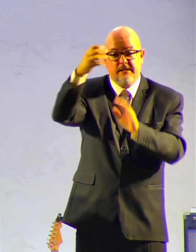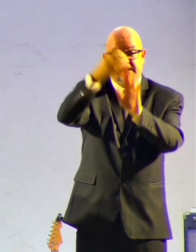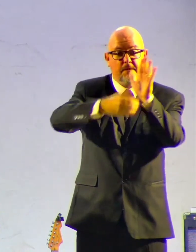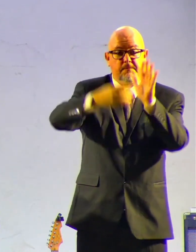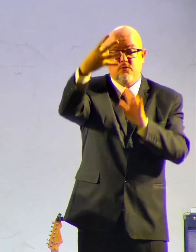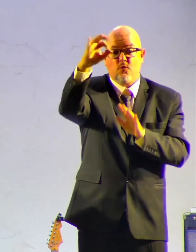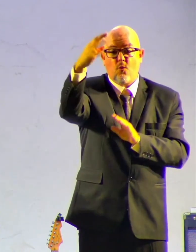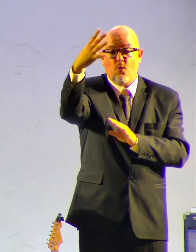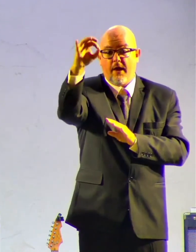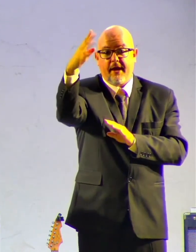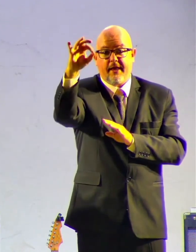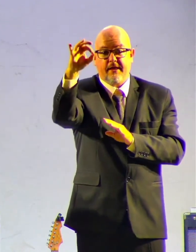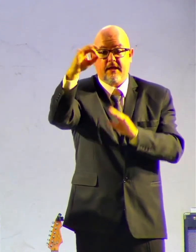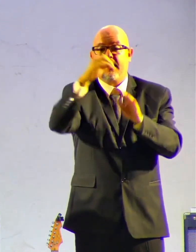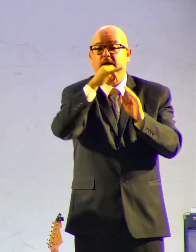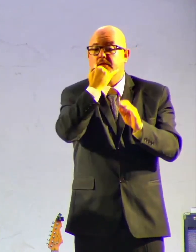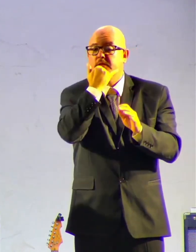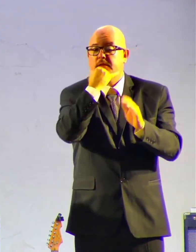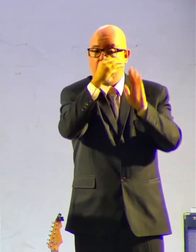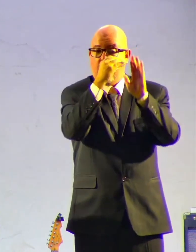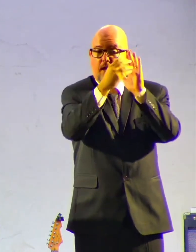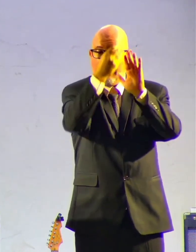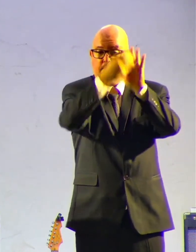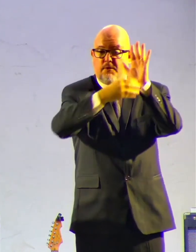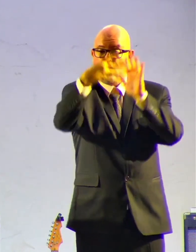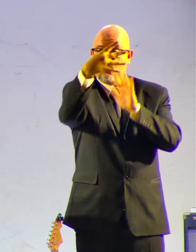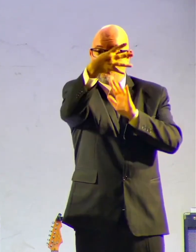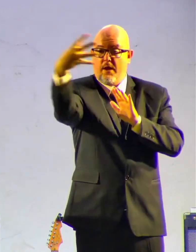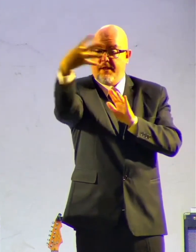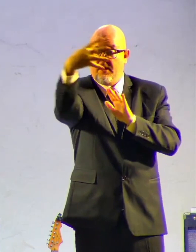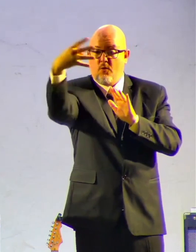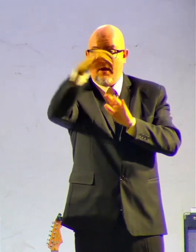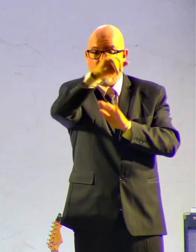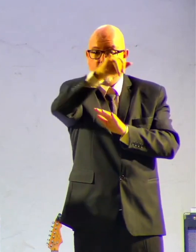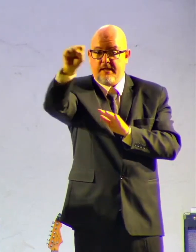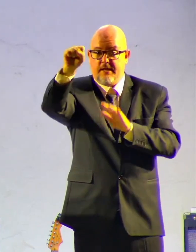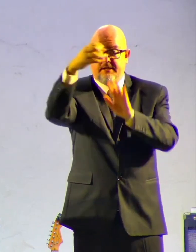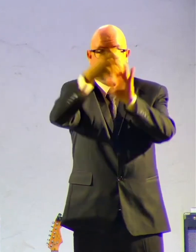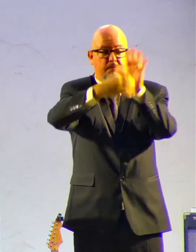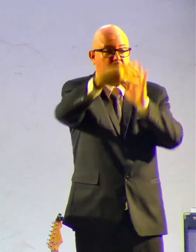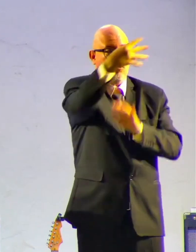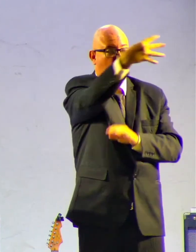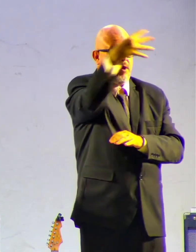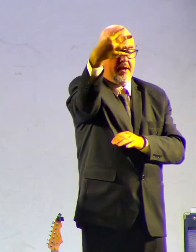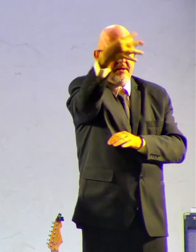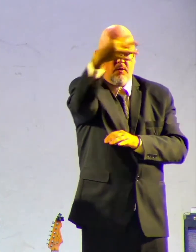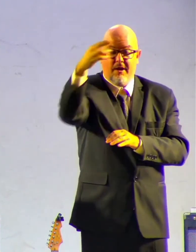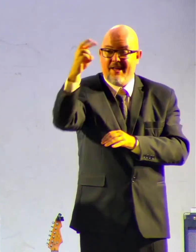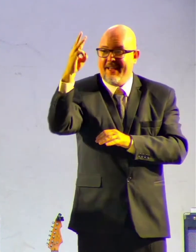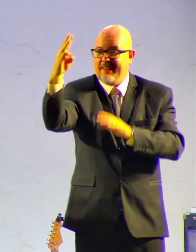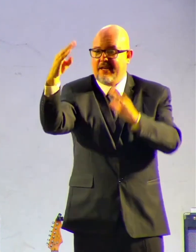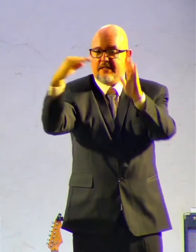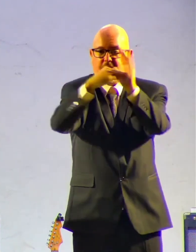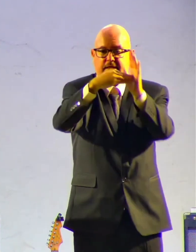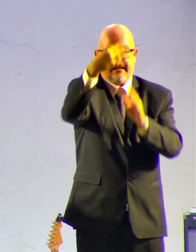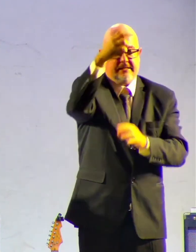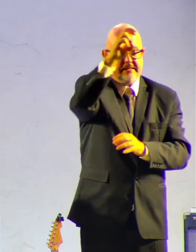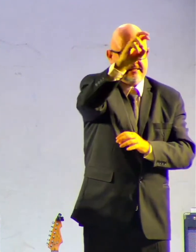capítulo 44. Vou ler agora os versos 3 a 5 desse